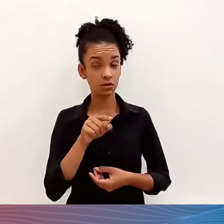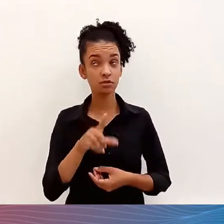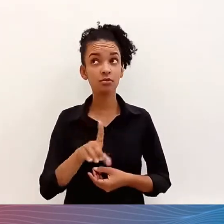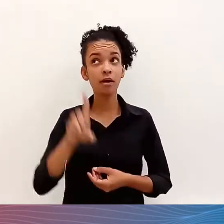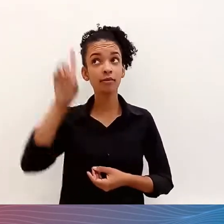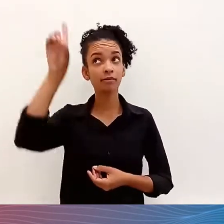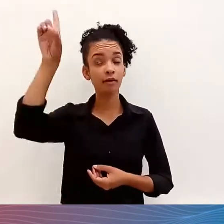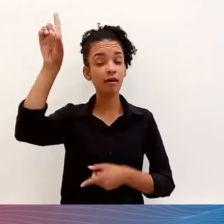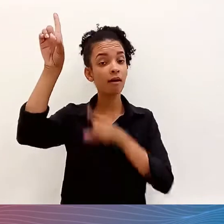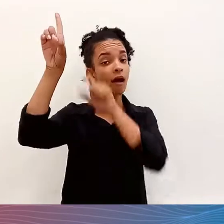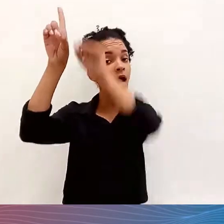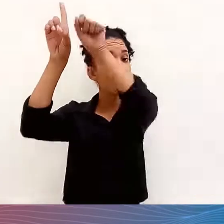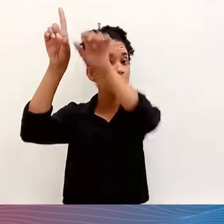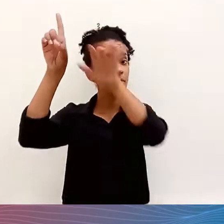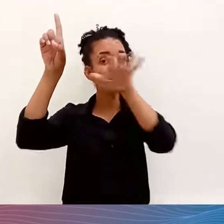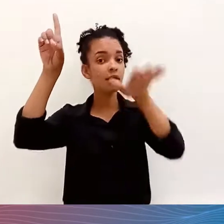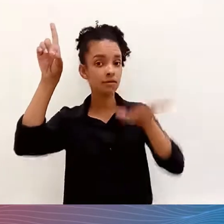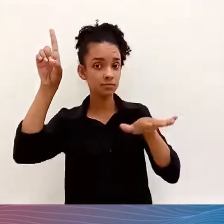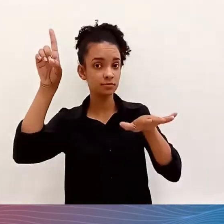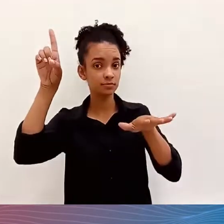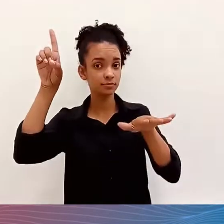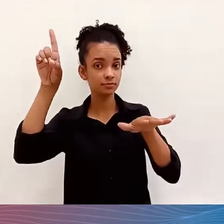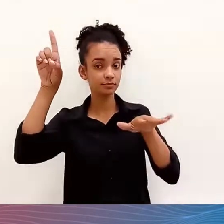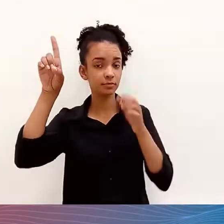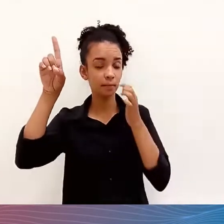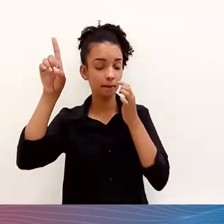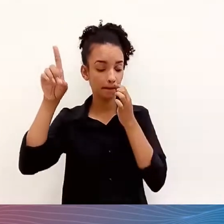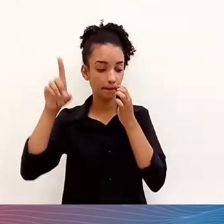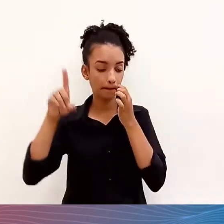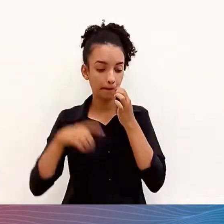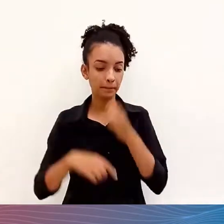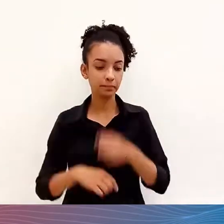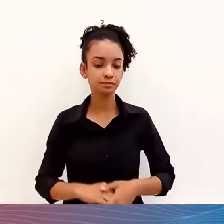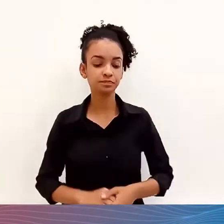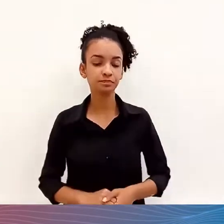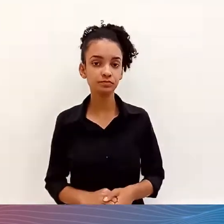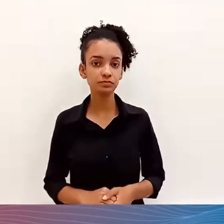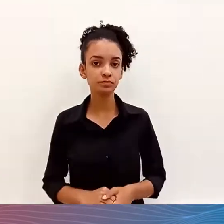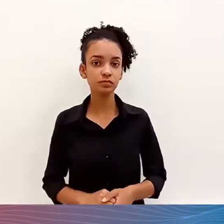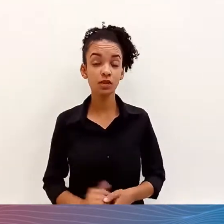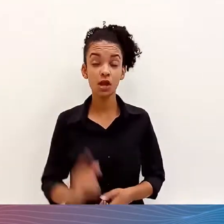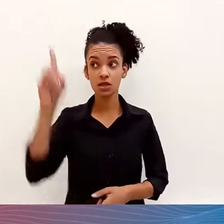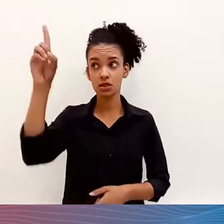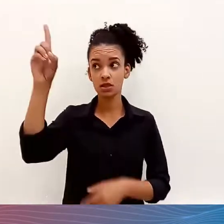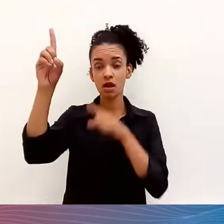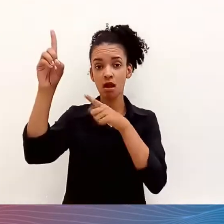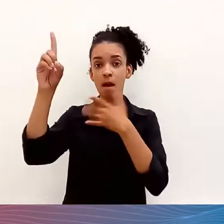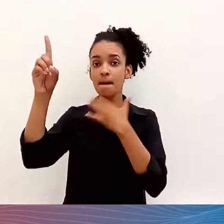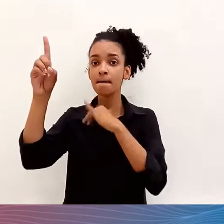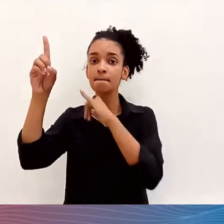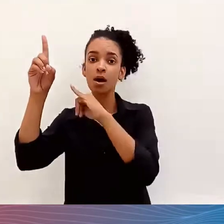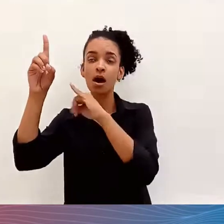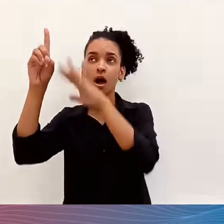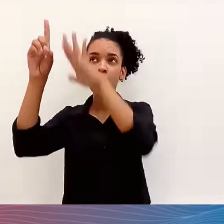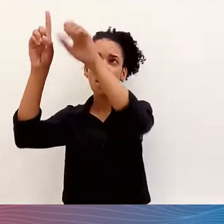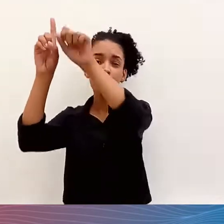A bênção do Pai não é escolha e predestinação? E a escolha e predestinação você não viu